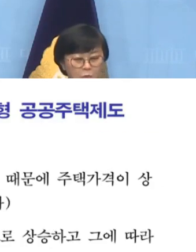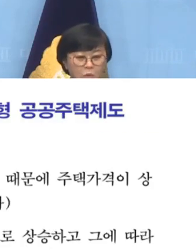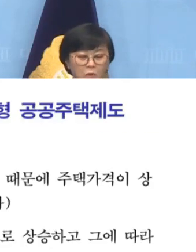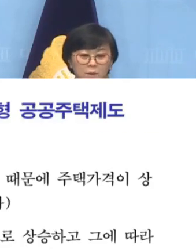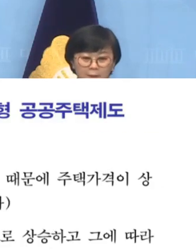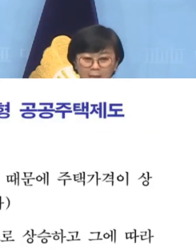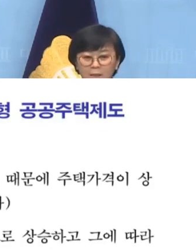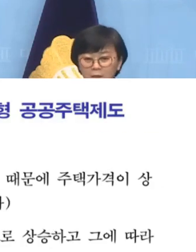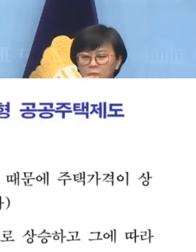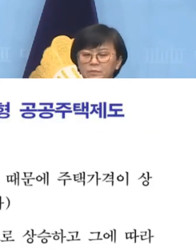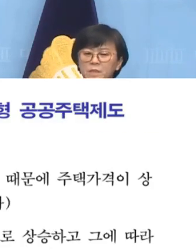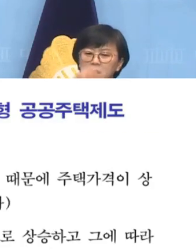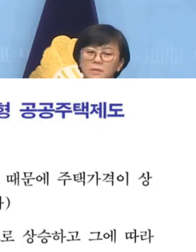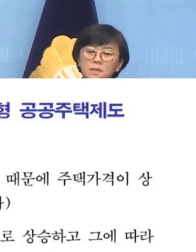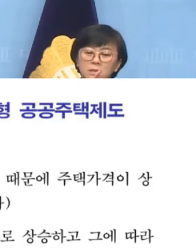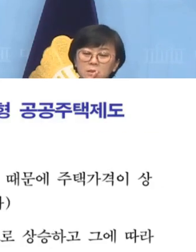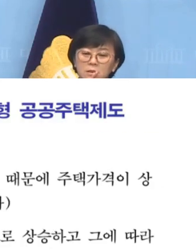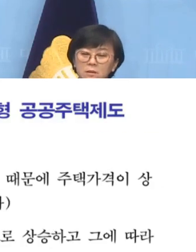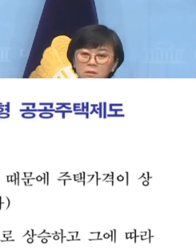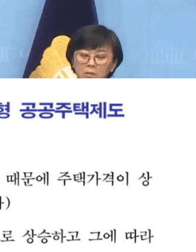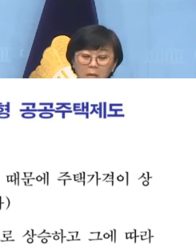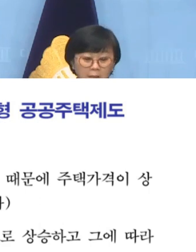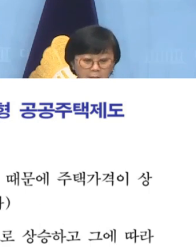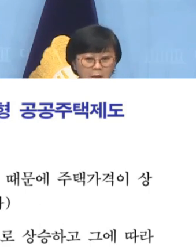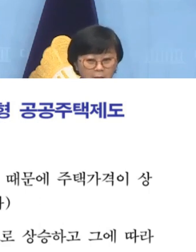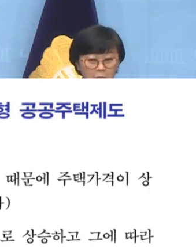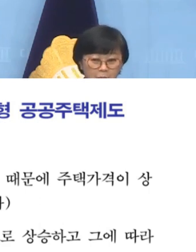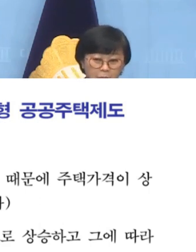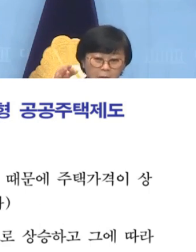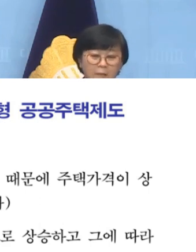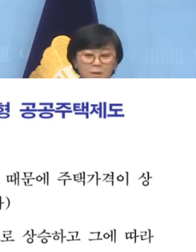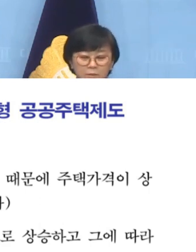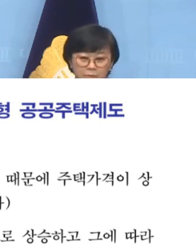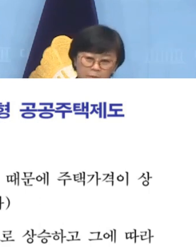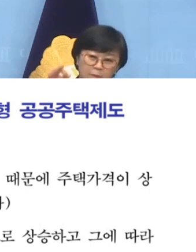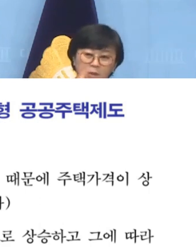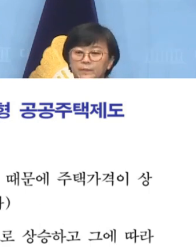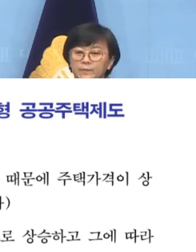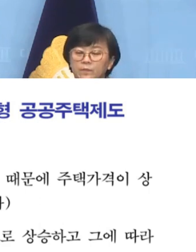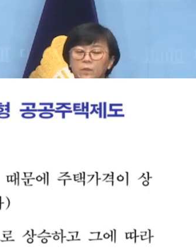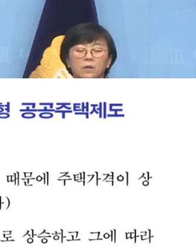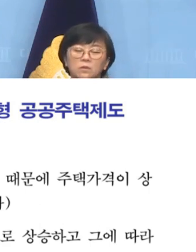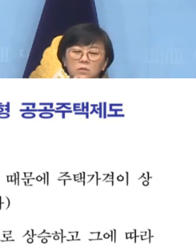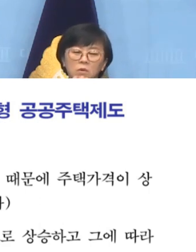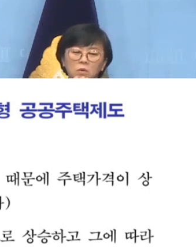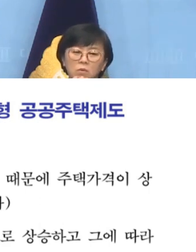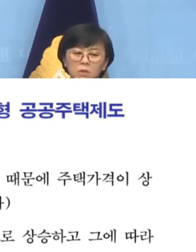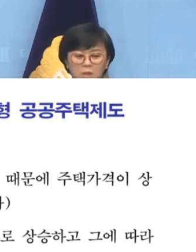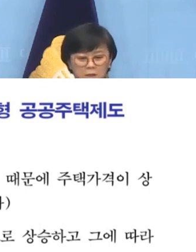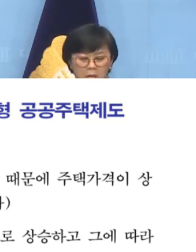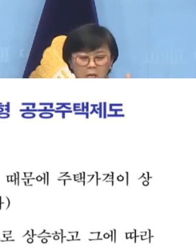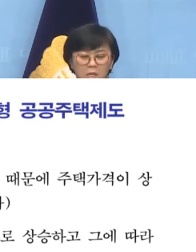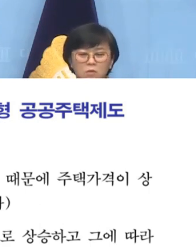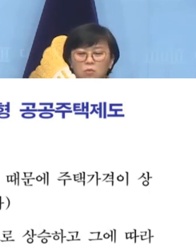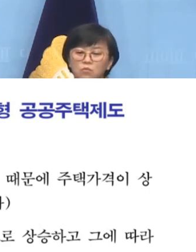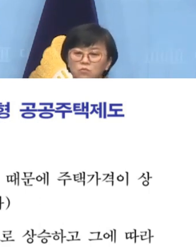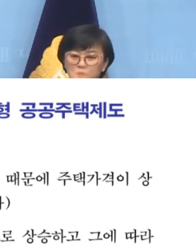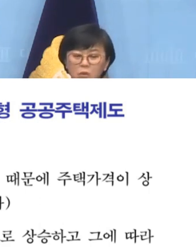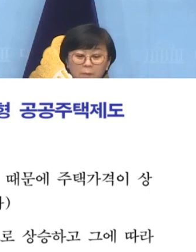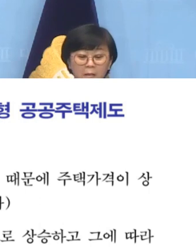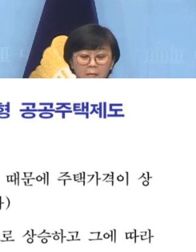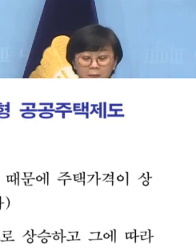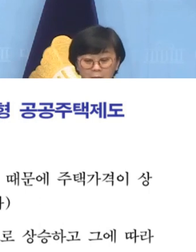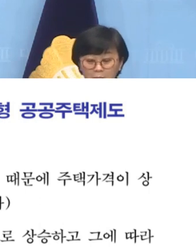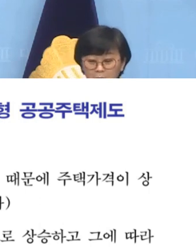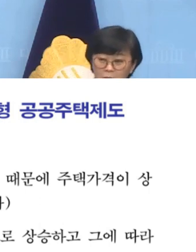대부분 토지 가격이 차지를 합니다. 아시다시피. 그래서 땅값이 오르기 때문에 주택 가격이 상승하게 되는 겁니다. 특히 서울은 가용지가 매우 부족한 상태에서